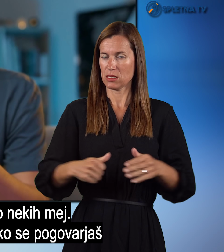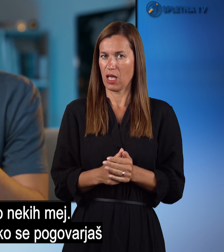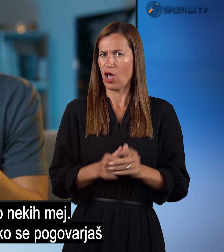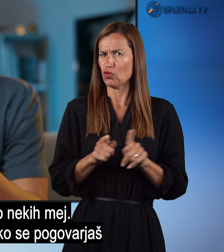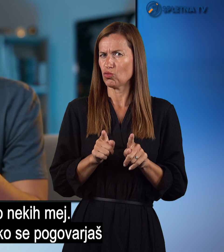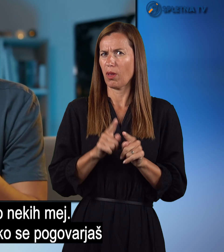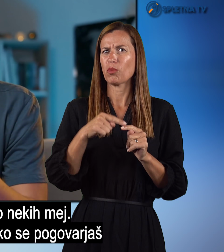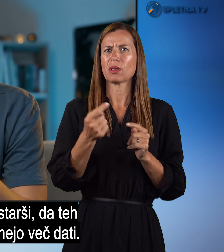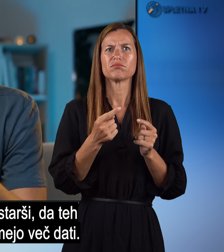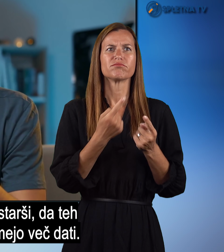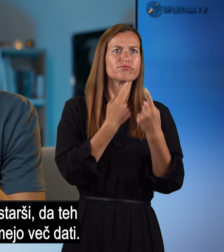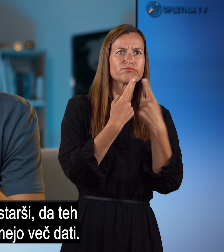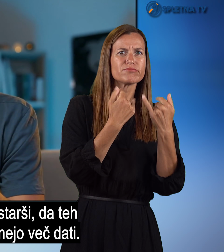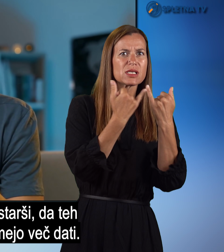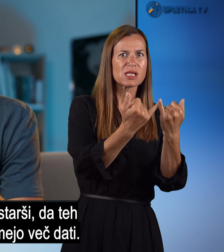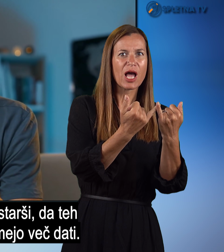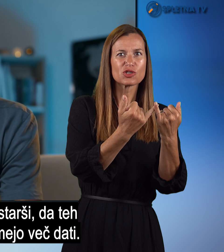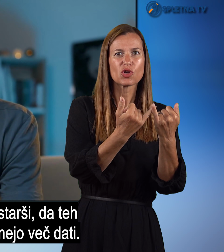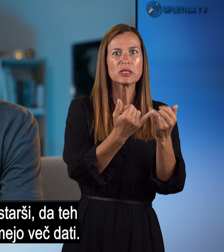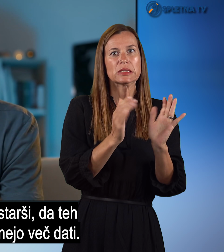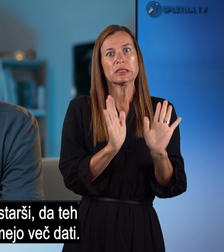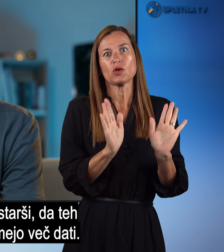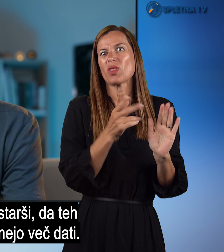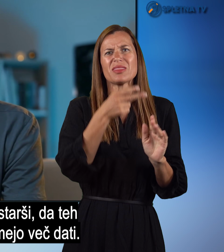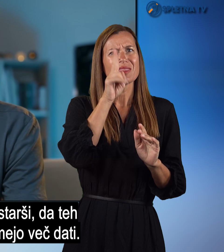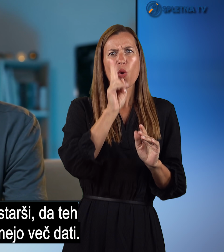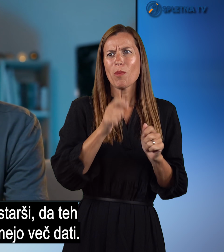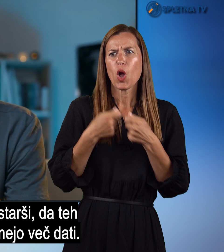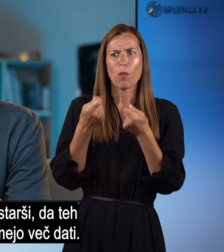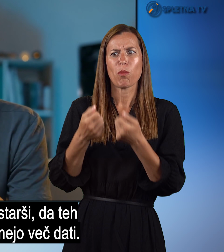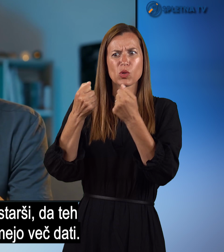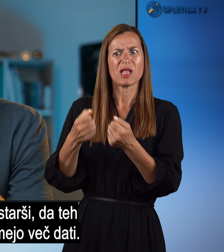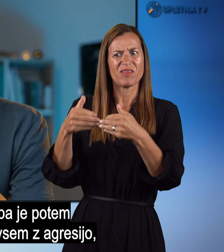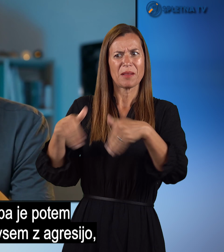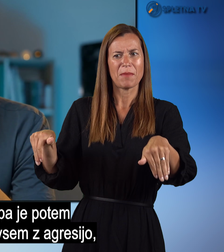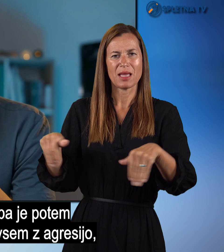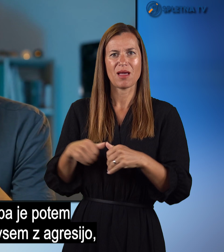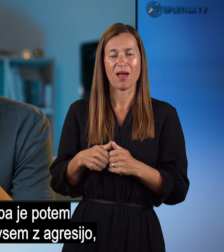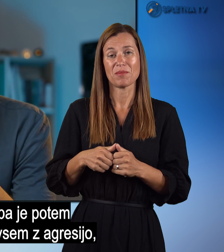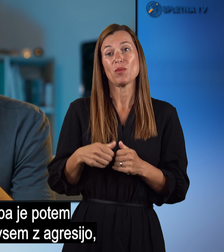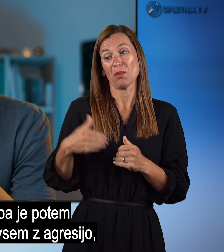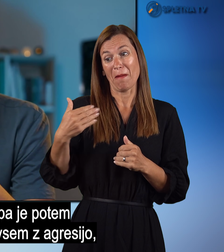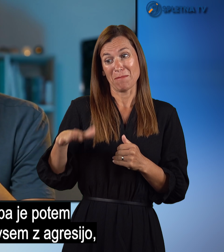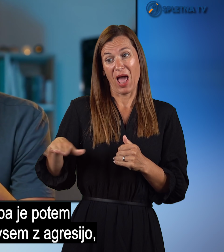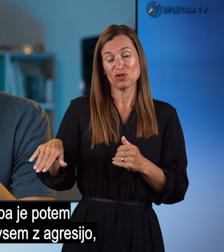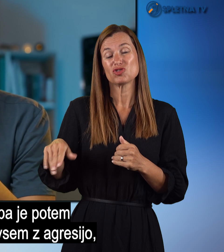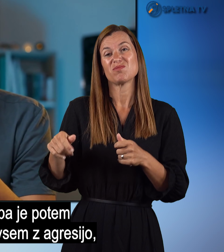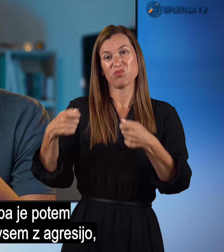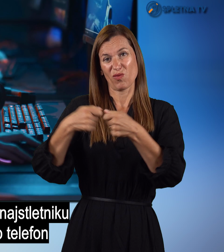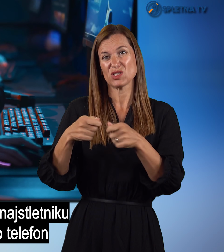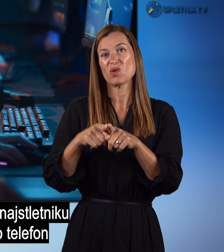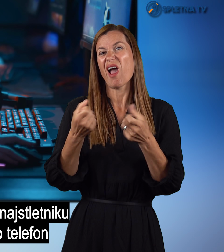zdi tudi, ko se pogovarjaš s tem staršem, da niti teh mej ne smejo več dati, ne? Pri mlajših pogosto je pa zelo povezano potem z